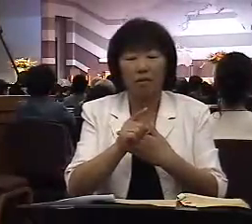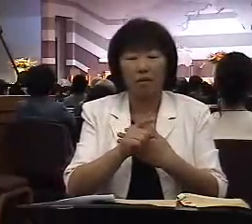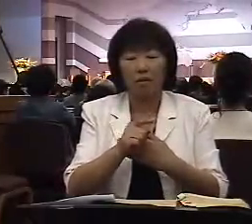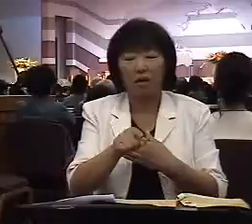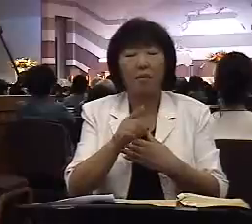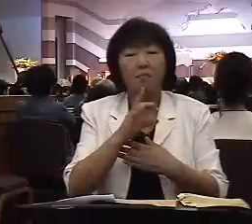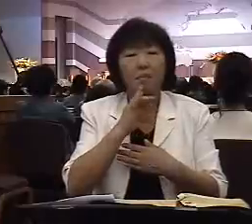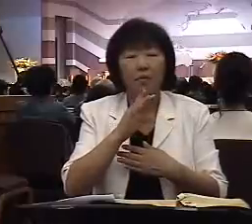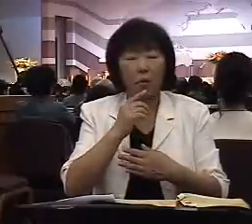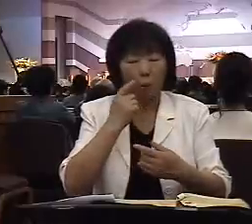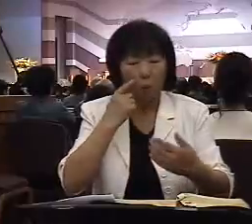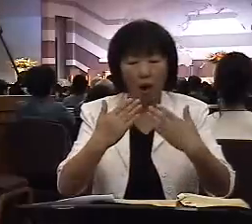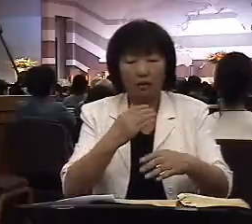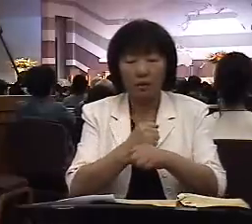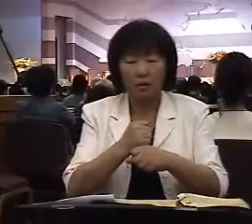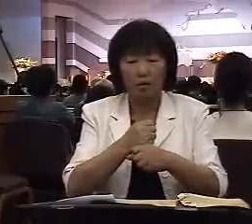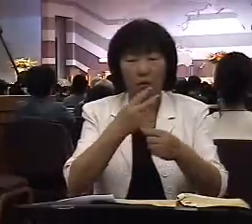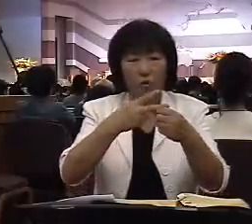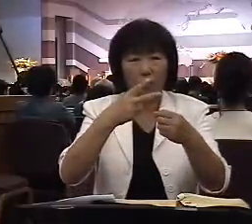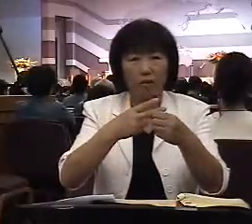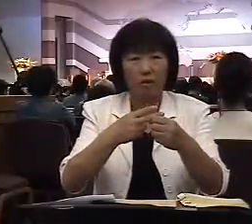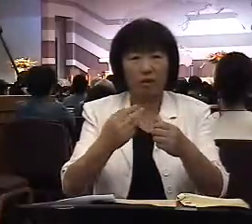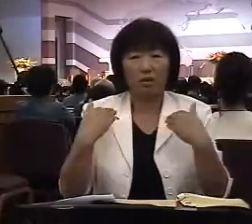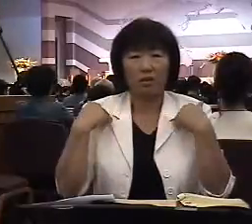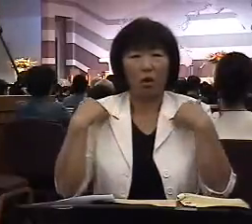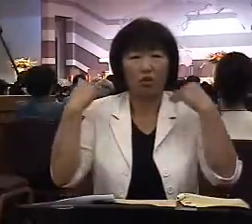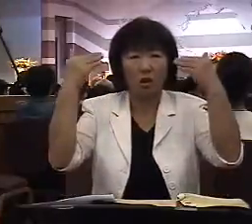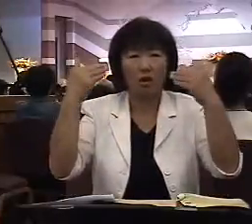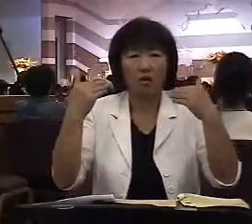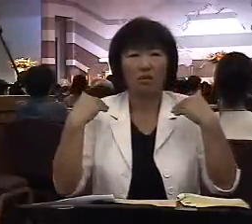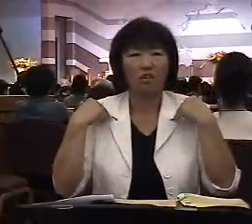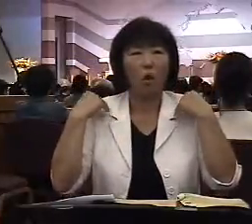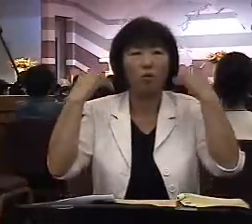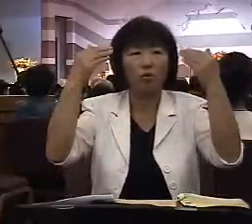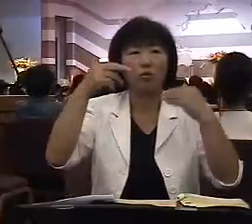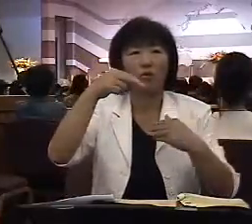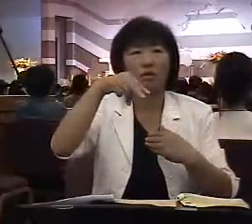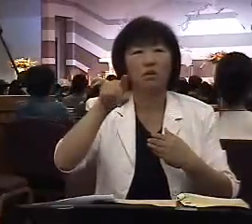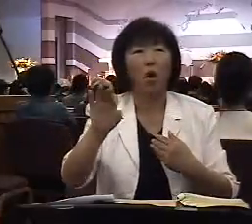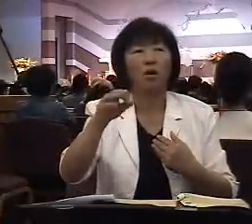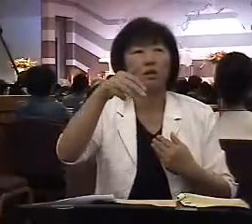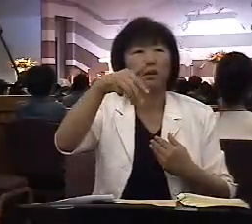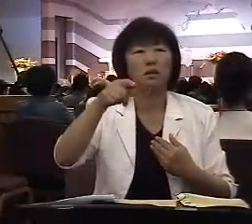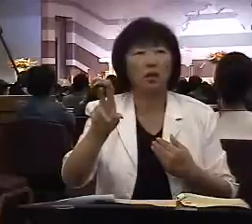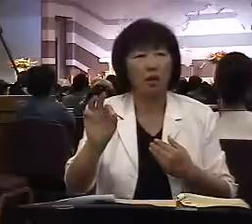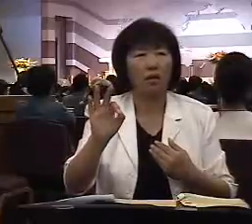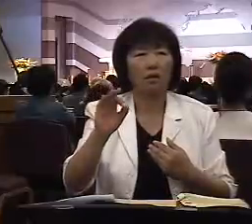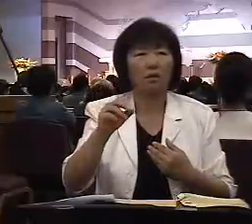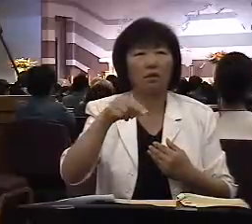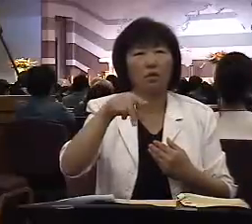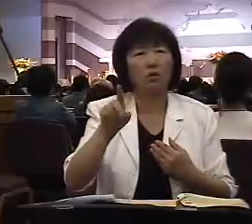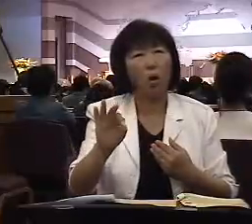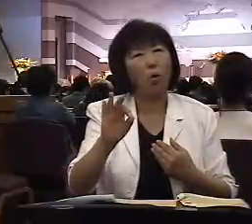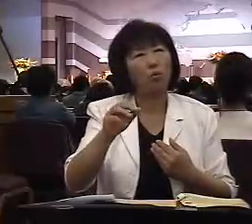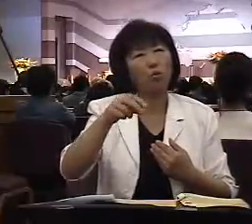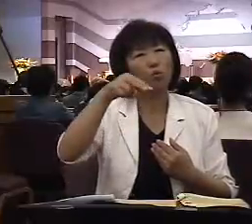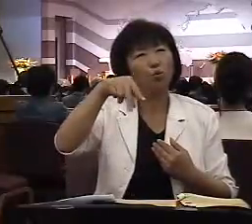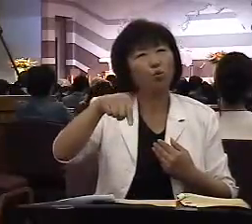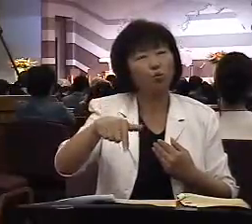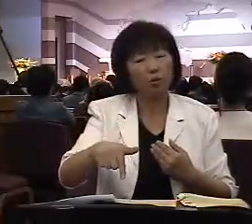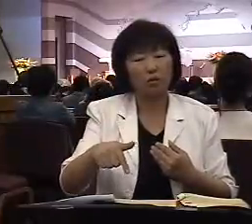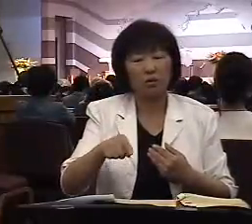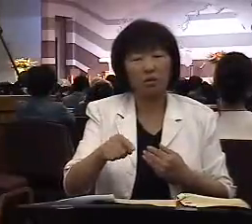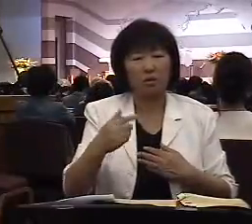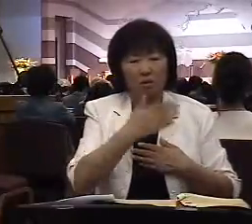하는 생각입니다. 두 번째는 성장과 성숙입니다. 그 생명이 건강하게 잘 자라고 있는가? 또